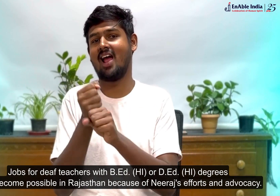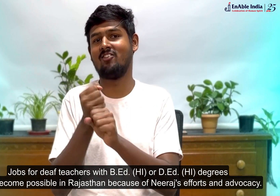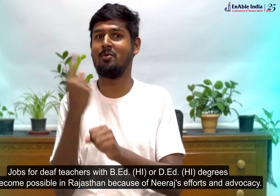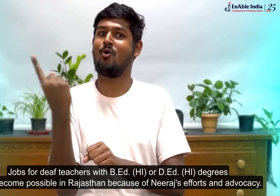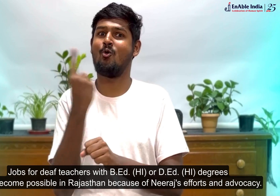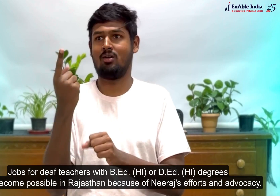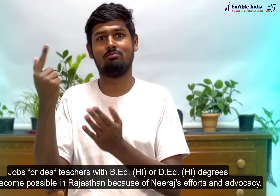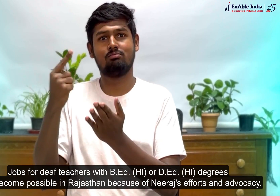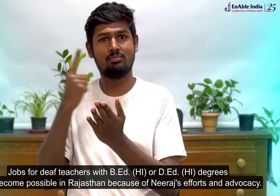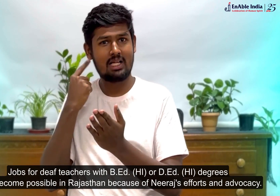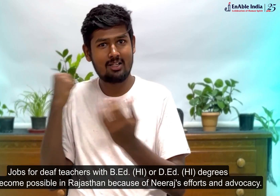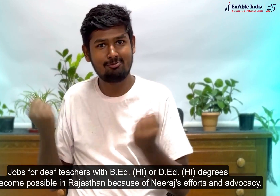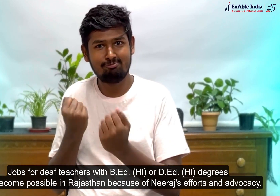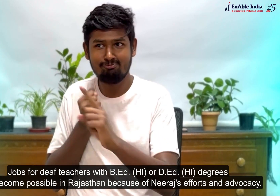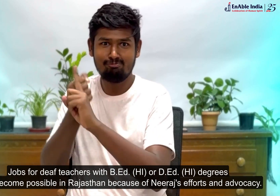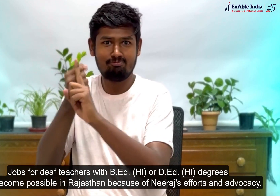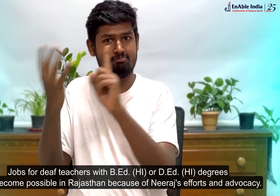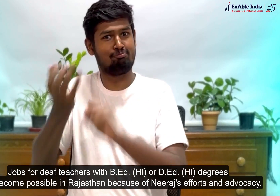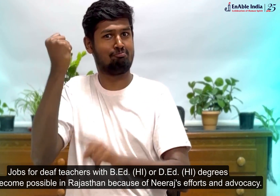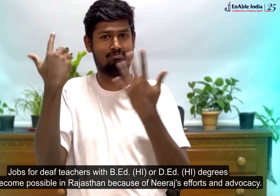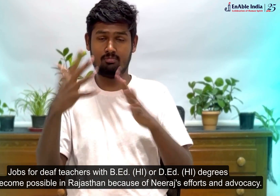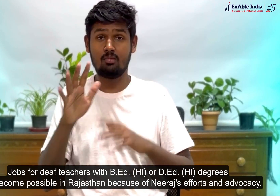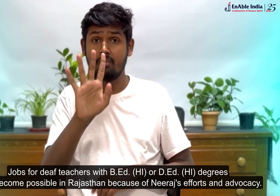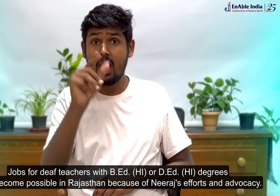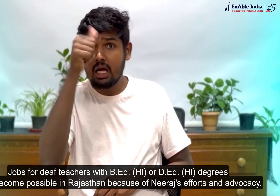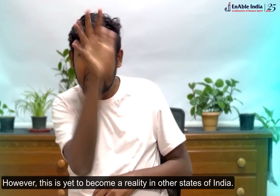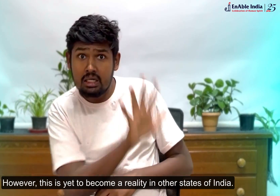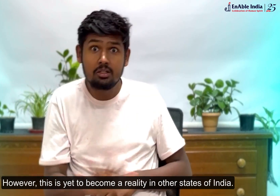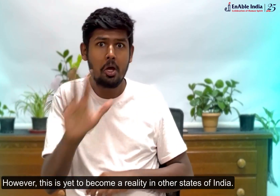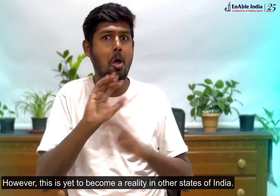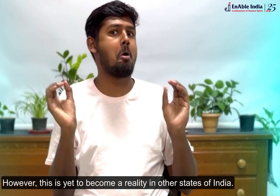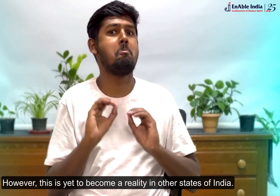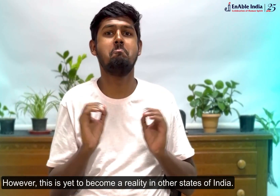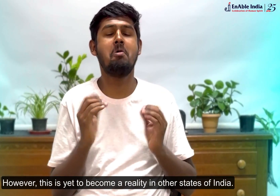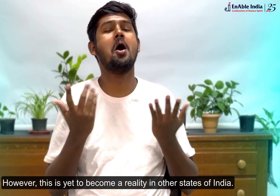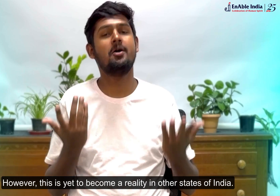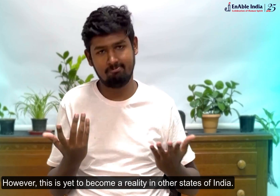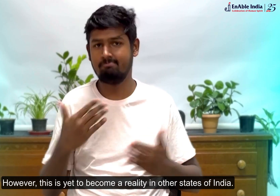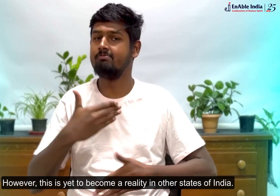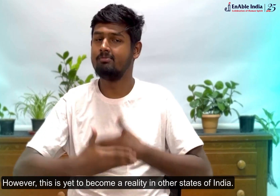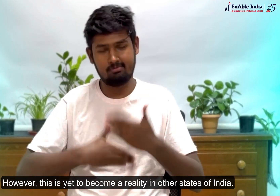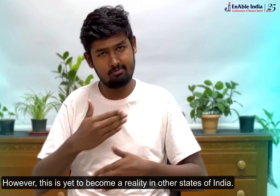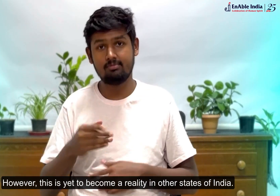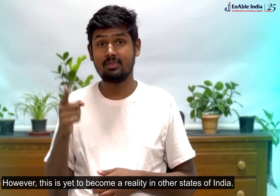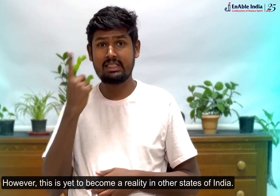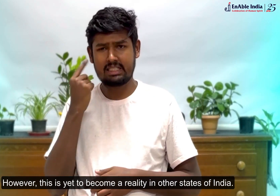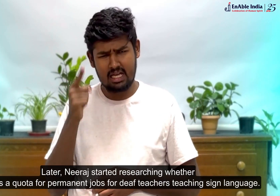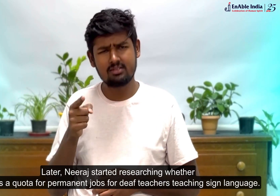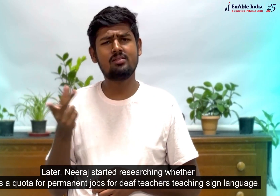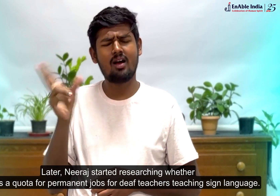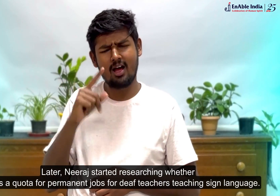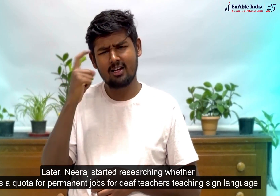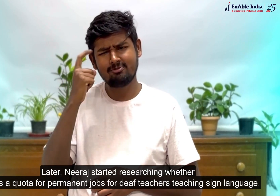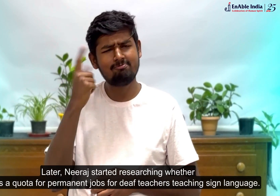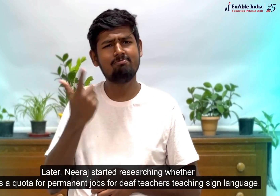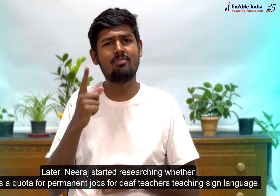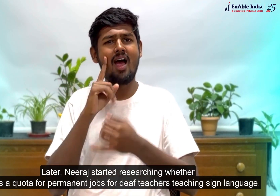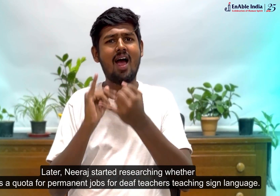हैं। हालांकि भारत के अन्य राज्यों में यह अभी भी वास्तविकता नहीं बन पाया है। बाद में नीरज ने शोध करना